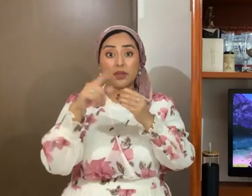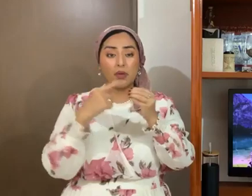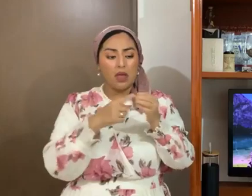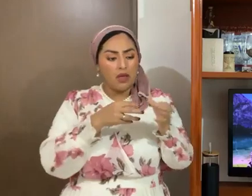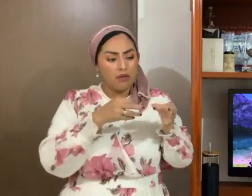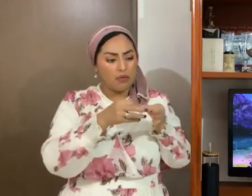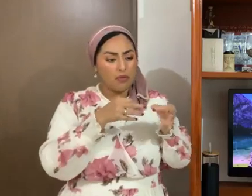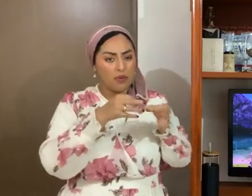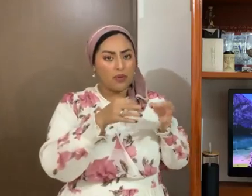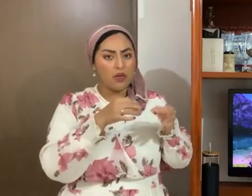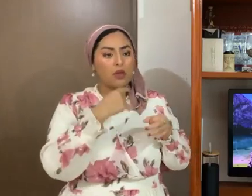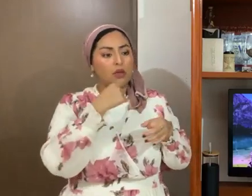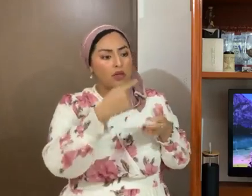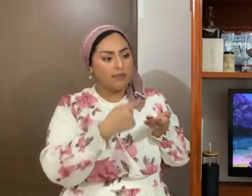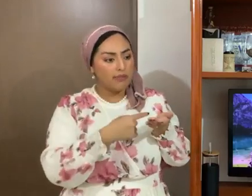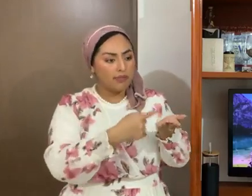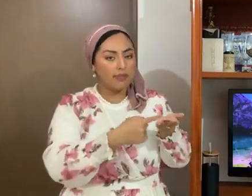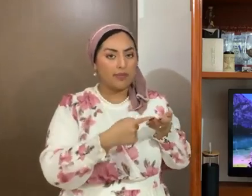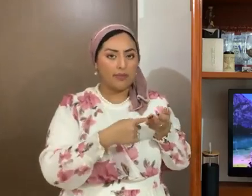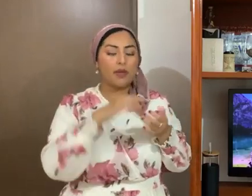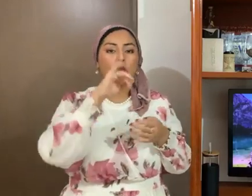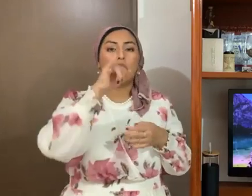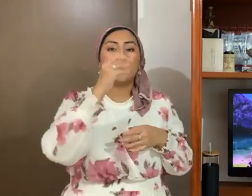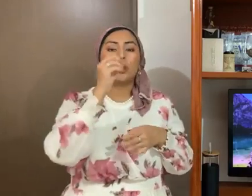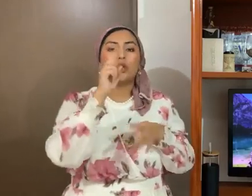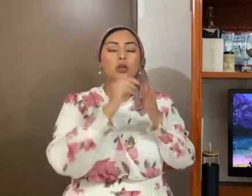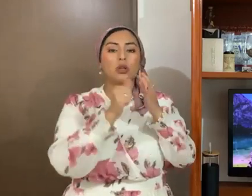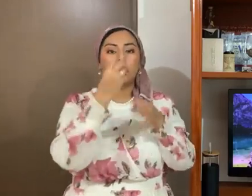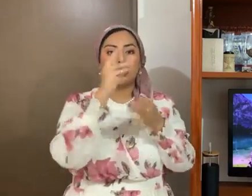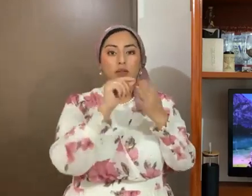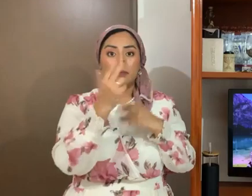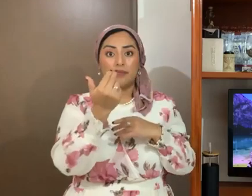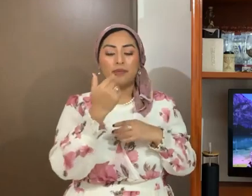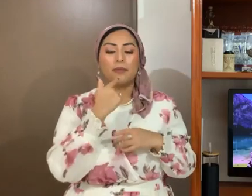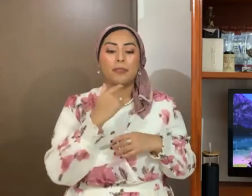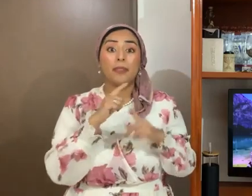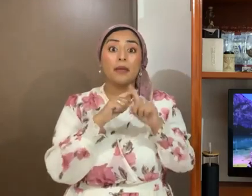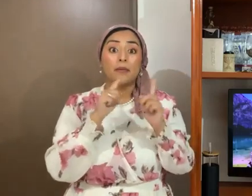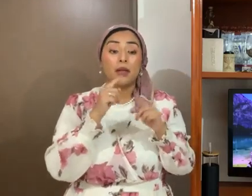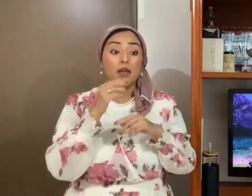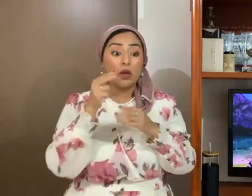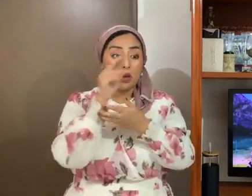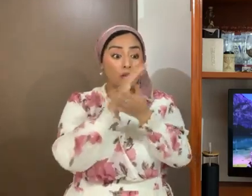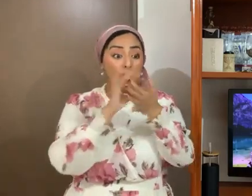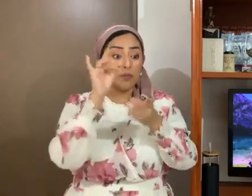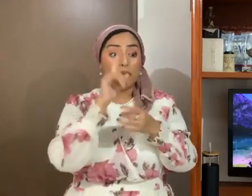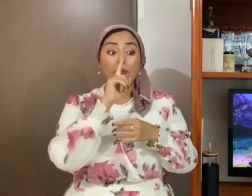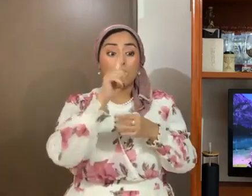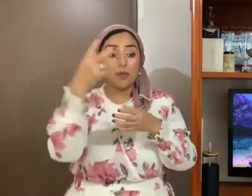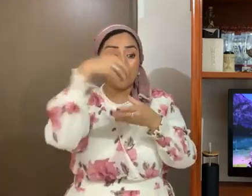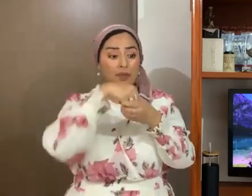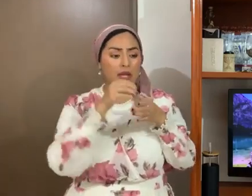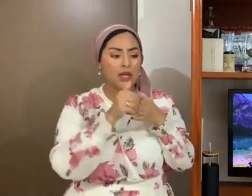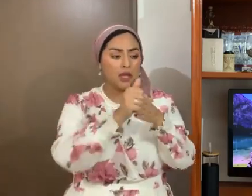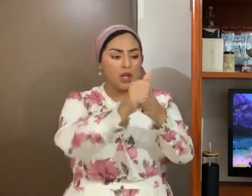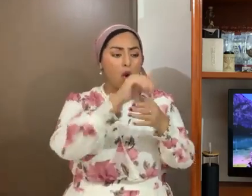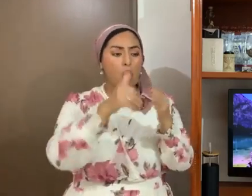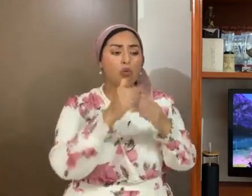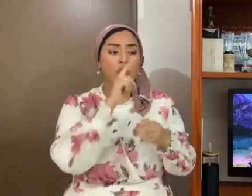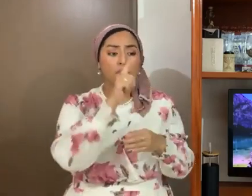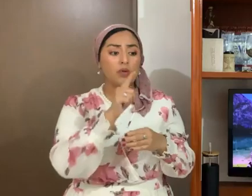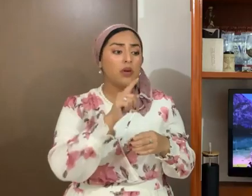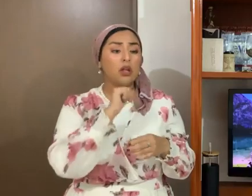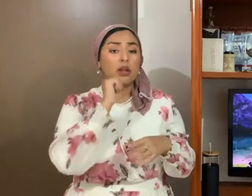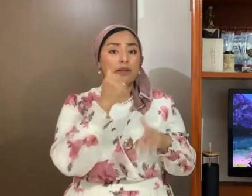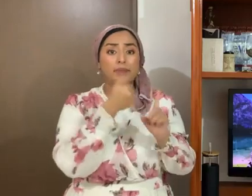le explicó, le platicó acerca de esto. Juan 16:13. Pero cuando venga el Ruach HaKodesh de verdad os guiará toda verdad, porque no